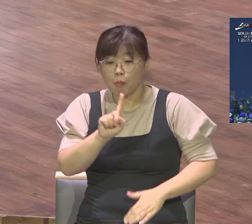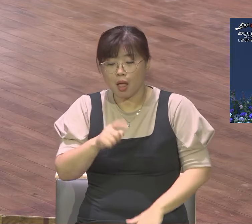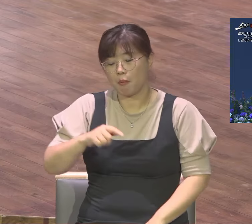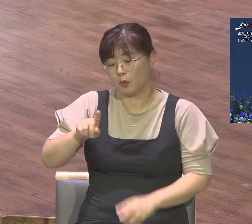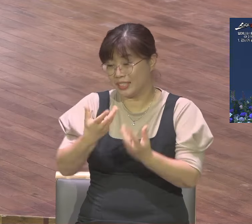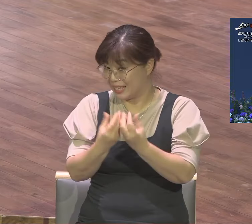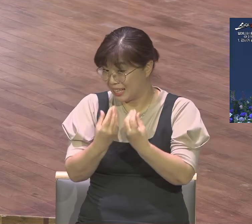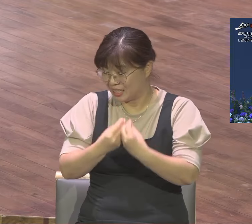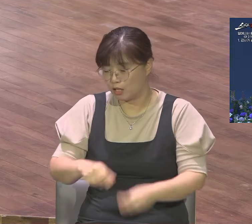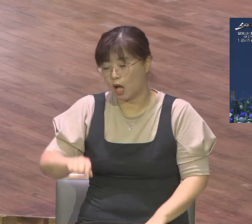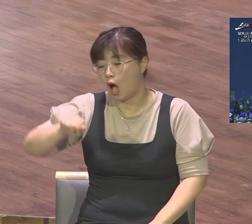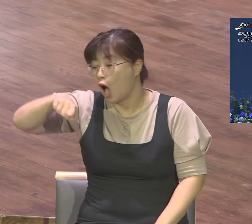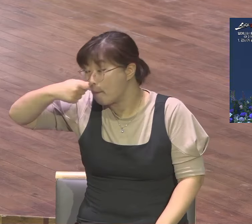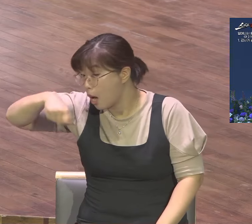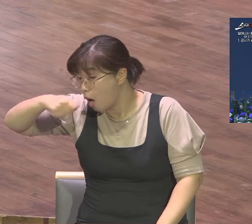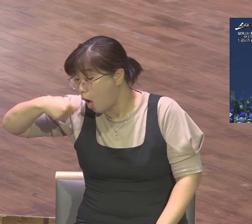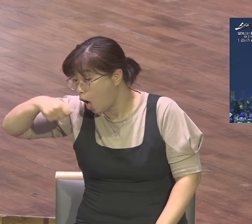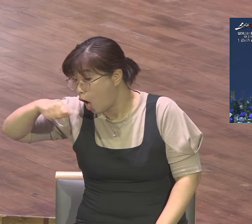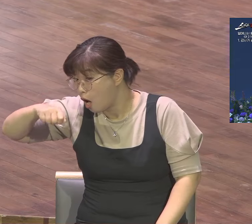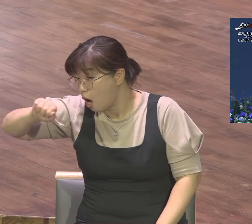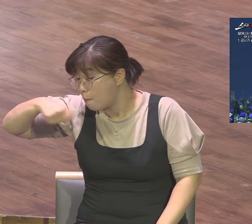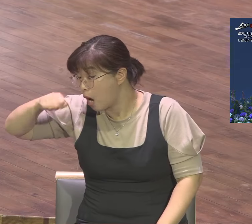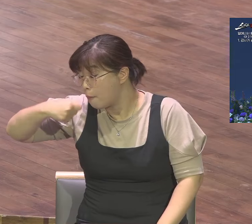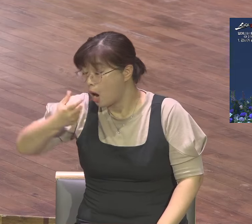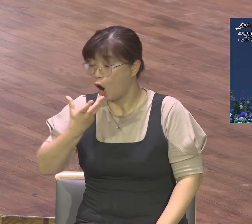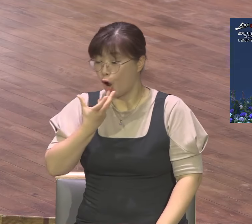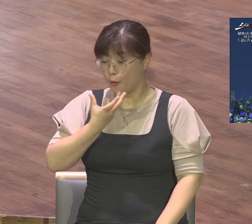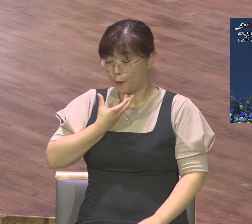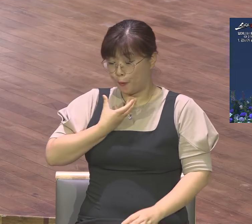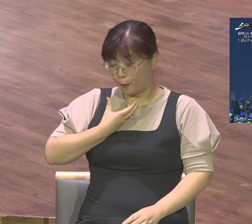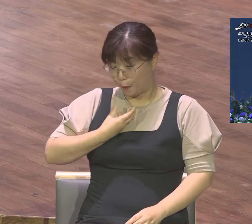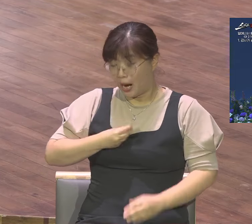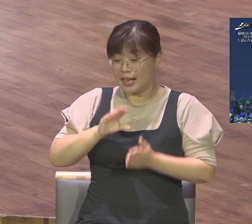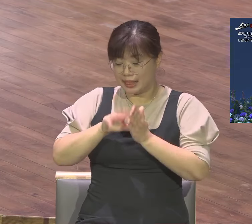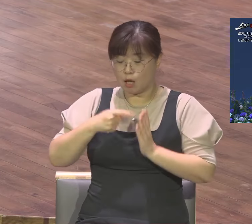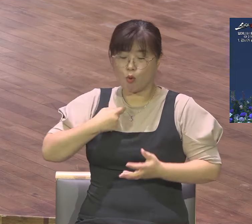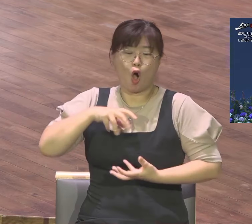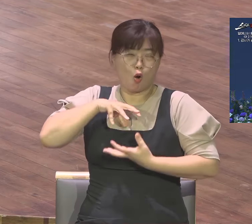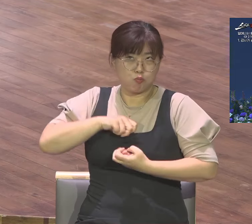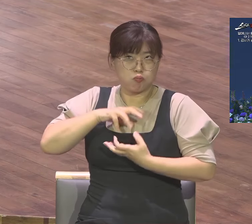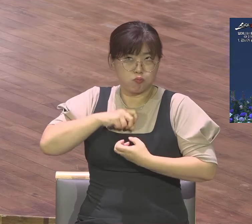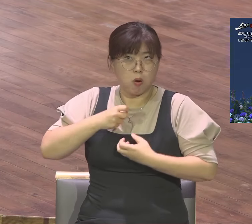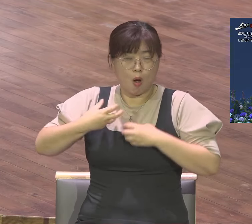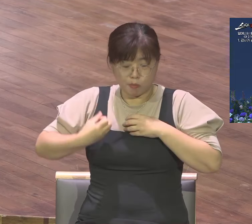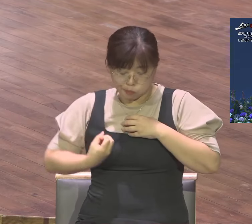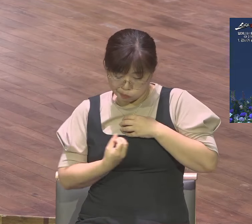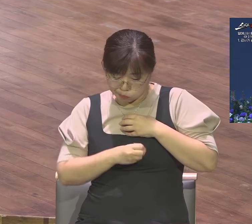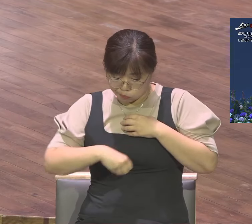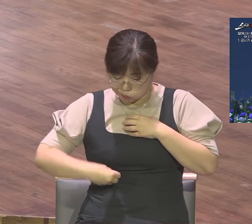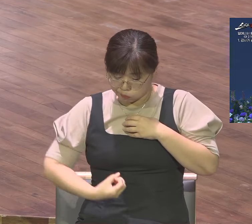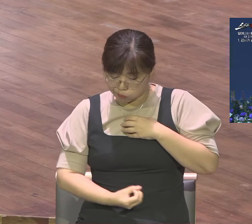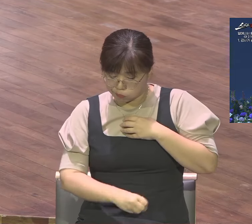하니까 용어 들으면 좋은 의미로 느껴지지만 실제로는요 이 활성산소가 생체 조직을